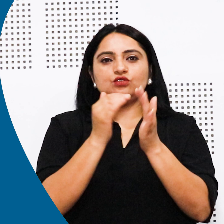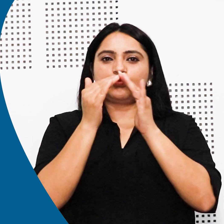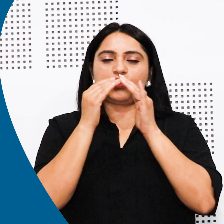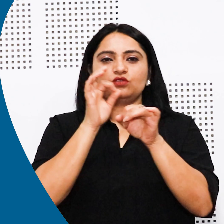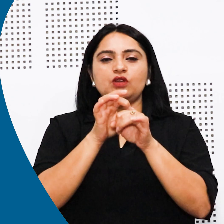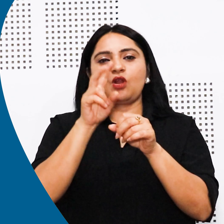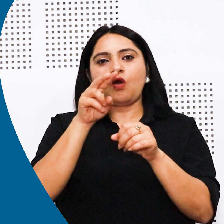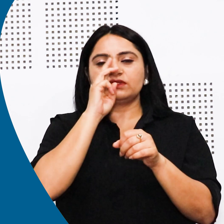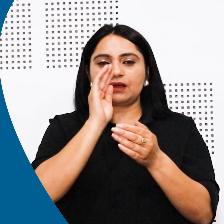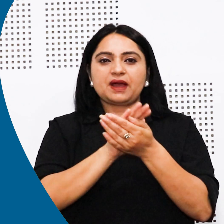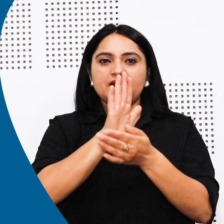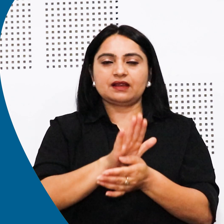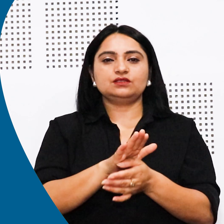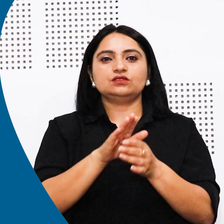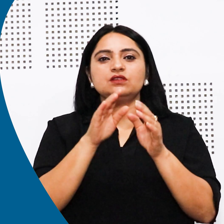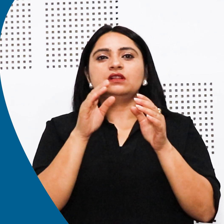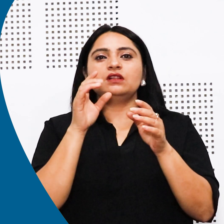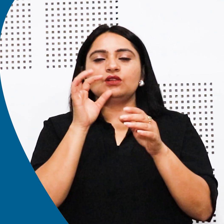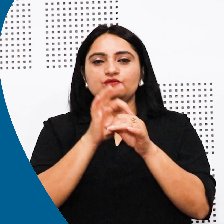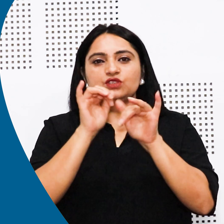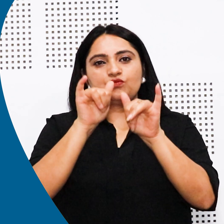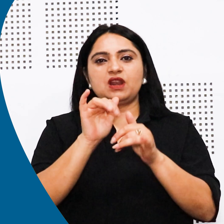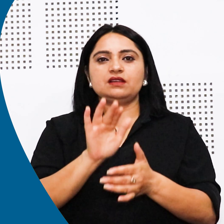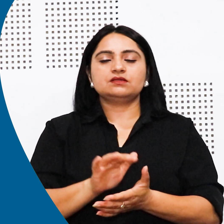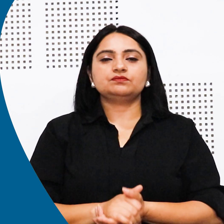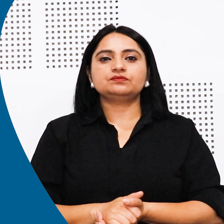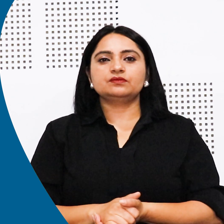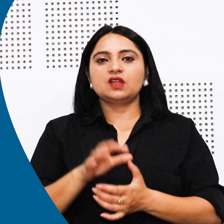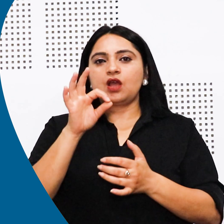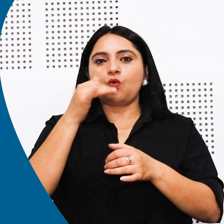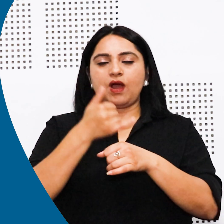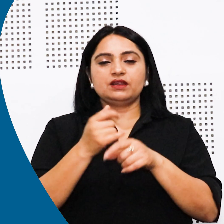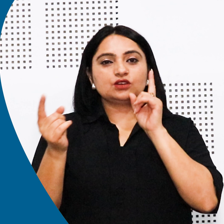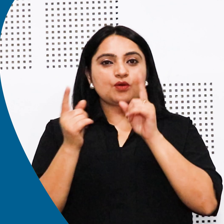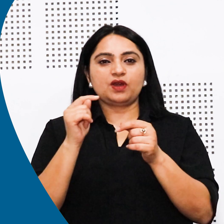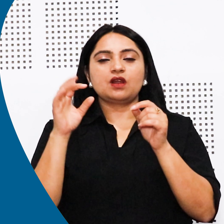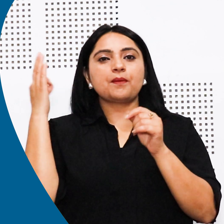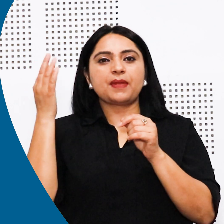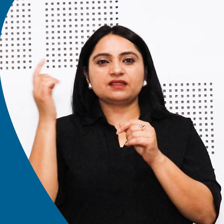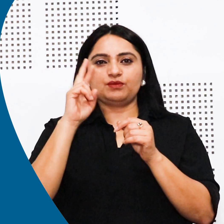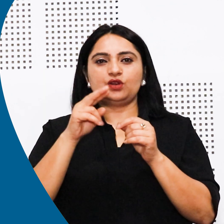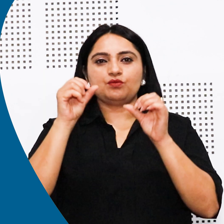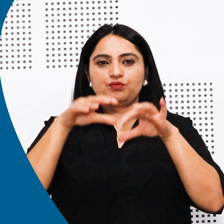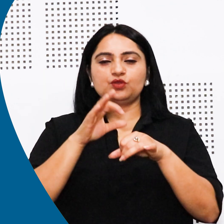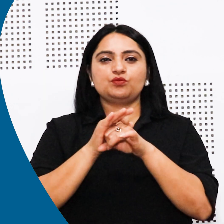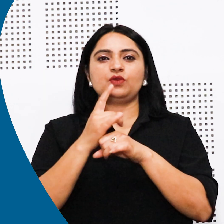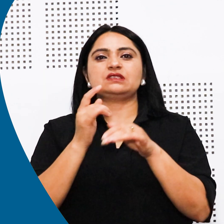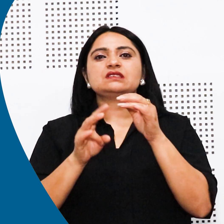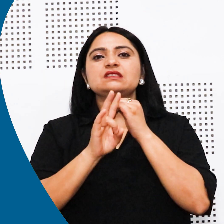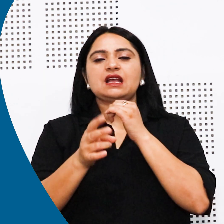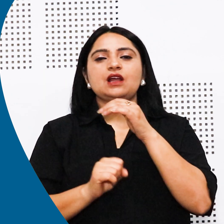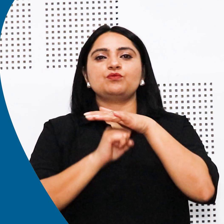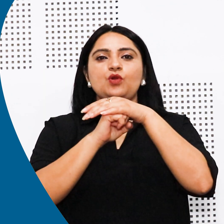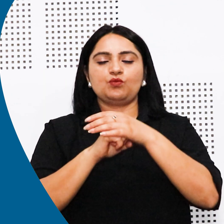अवस्थामा राखेको छ भने बन्दोबस्तीका लागि तयारी पनि भइरहेको छ। वालिङ नगरपालिकाका वातावरण तथा विपद व्यवस्थापन शाखा